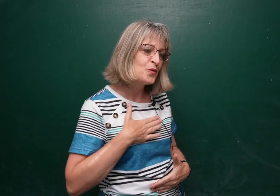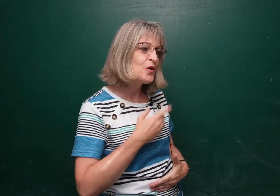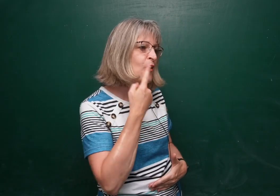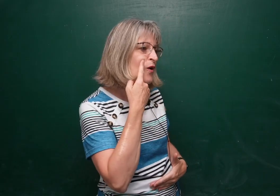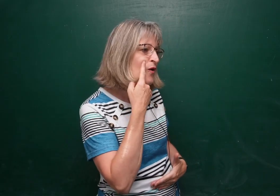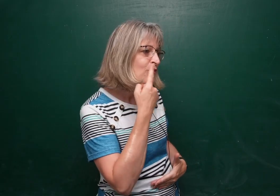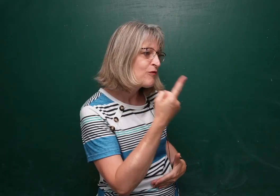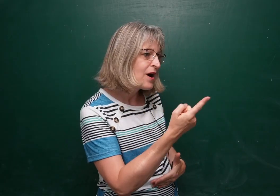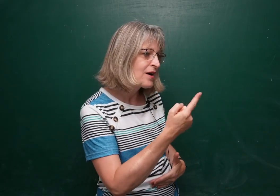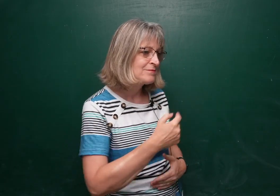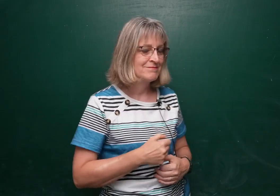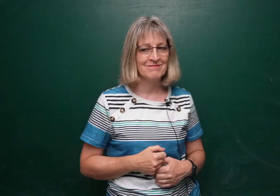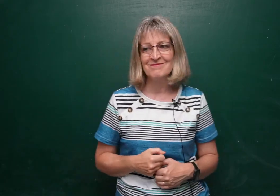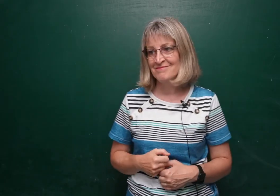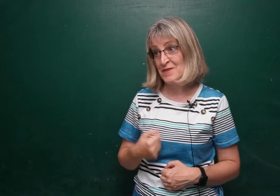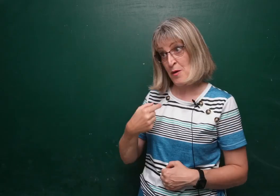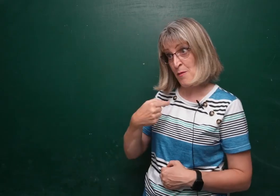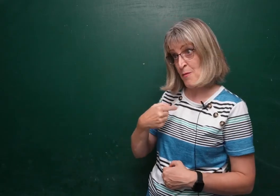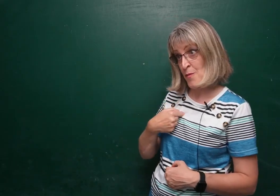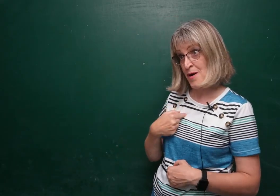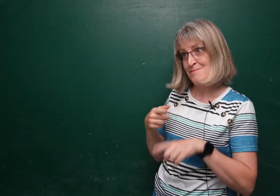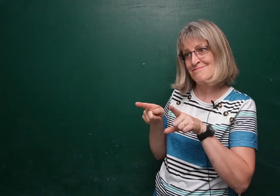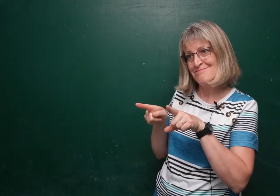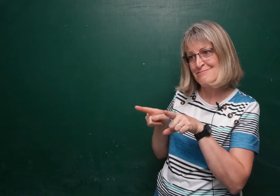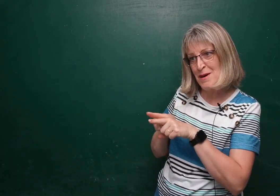Content de voir. Moi.